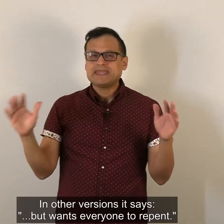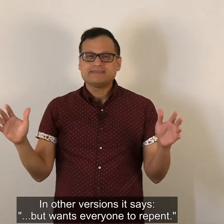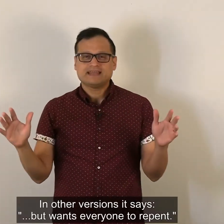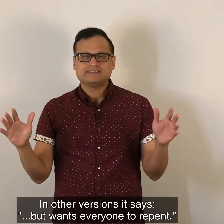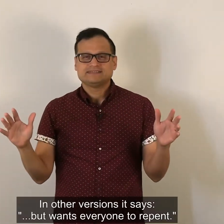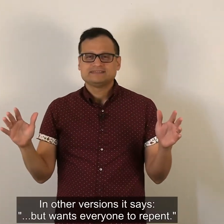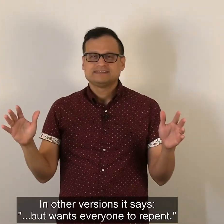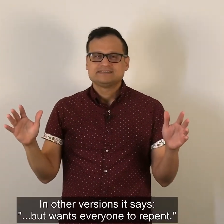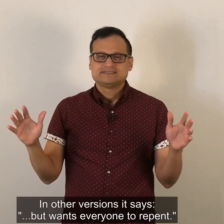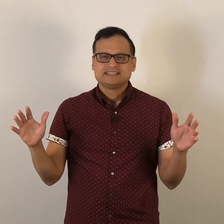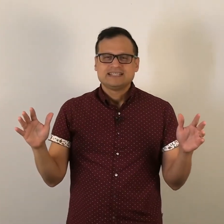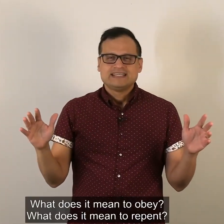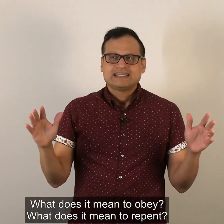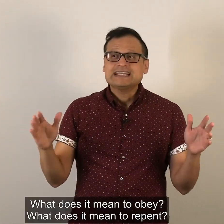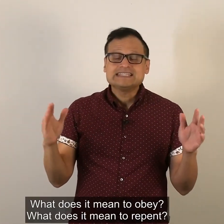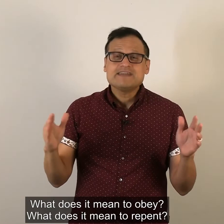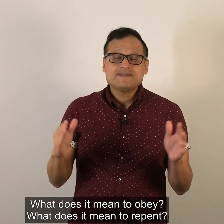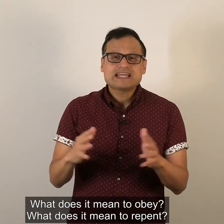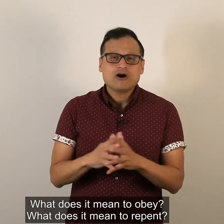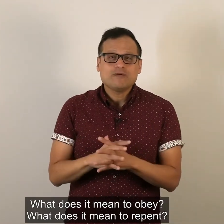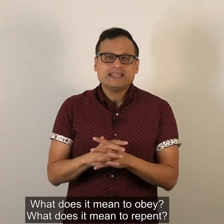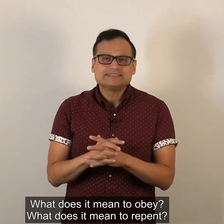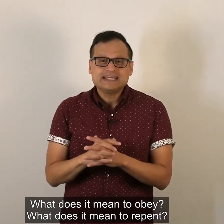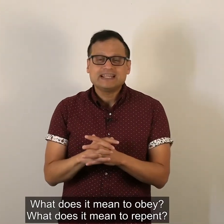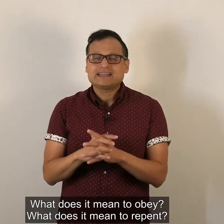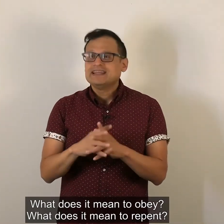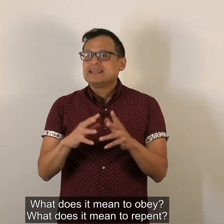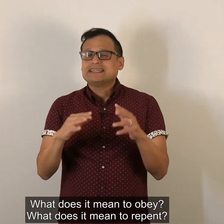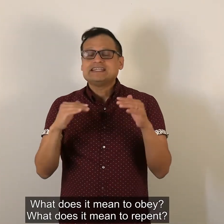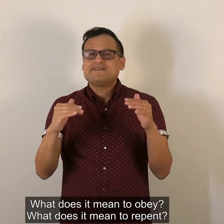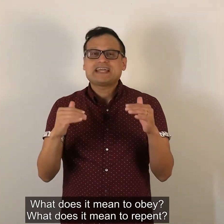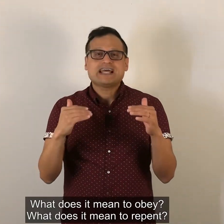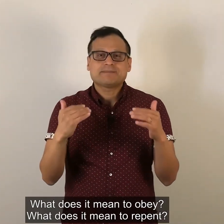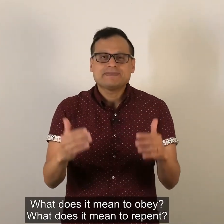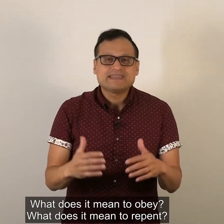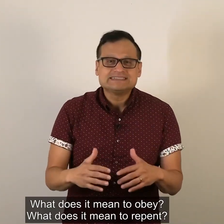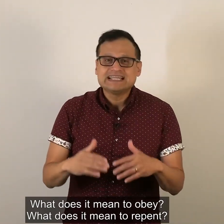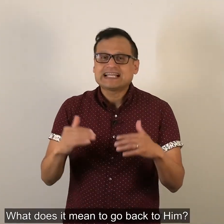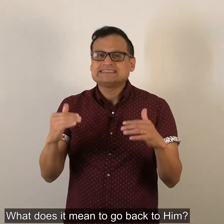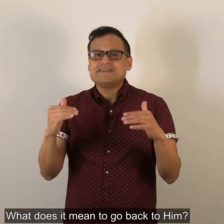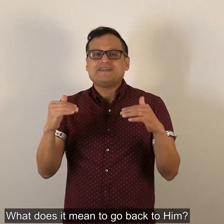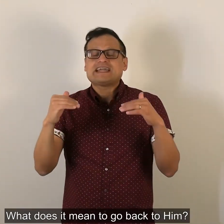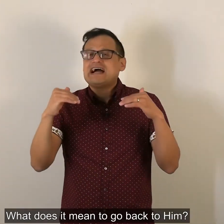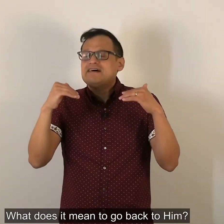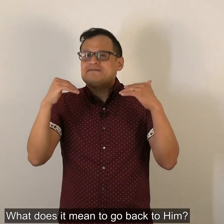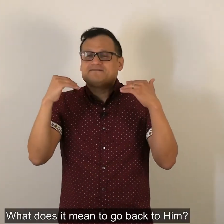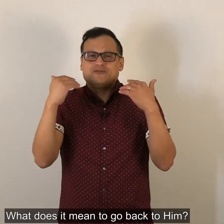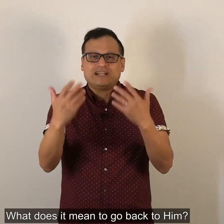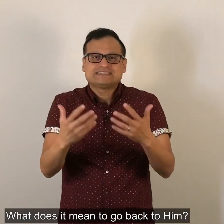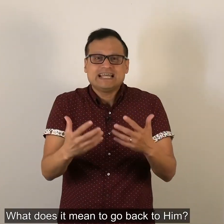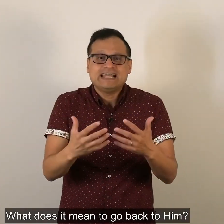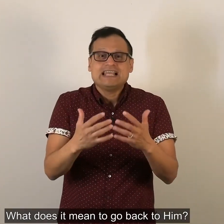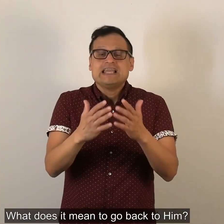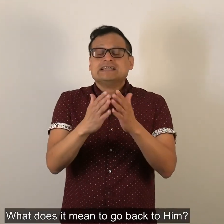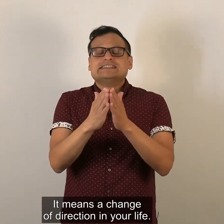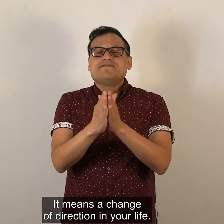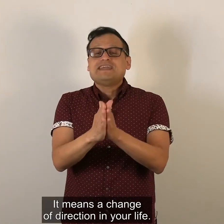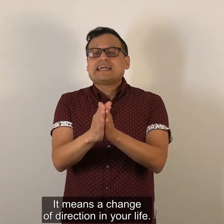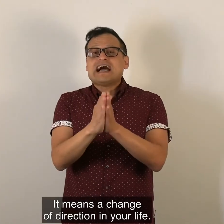arrepientan. ¿Qué significa obedecer? ¿Qué significa arrepentirse? ¿Qué significa volverse a Él? Significa